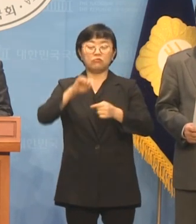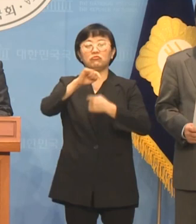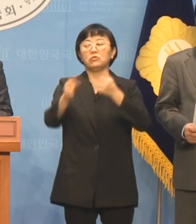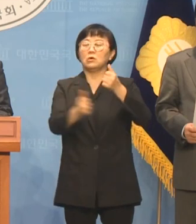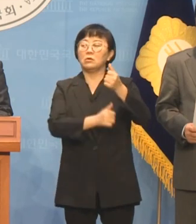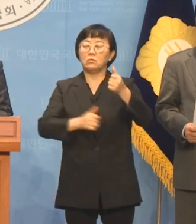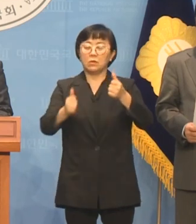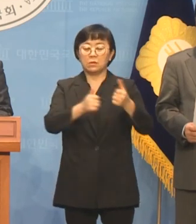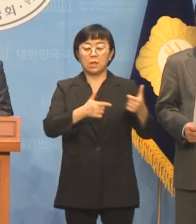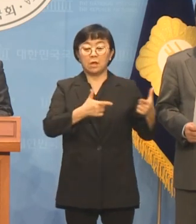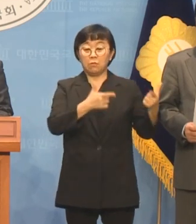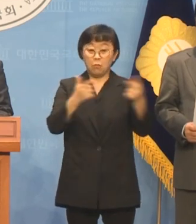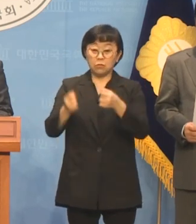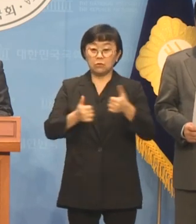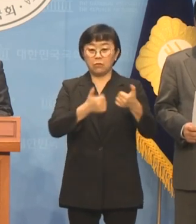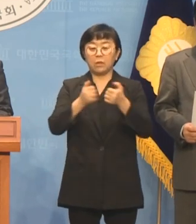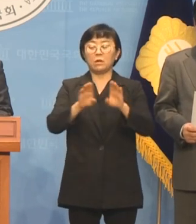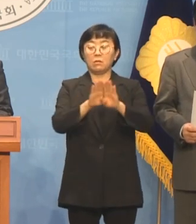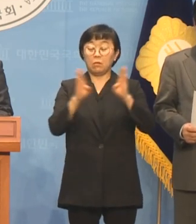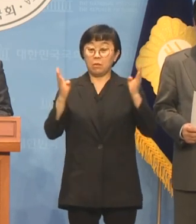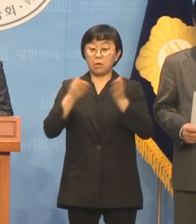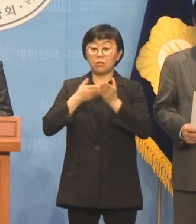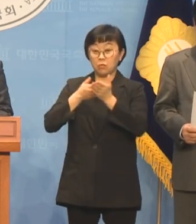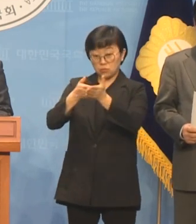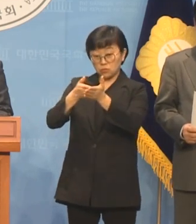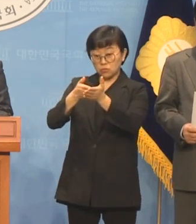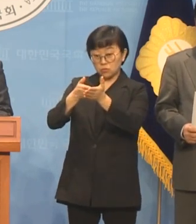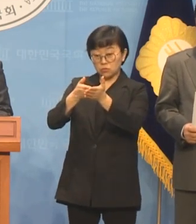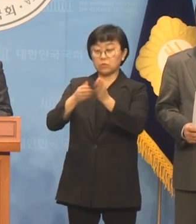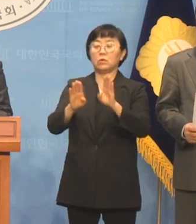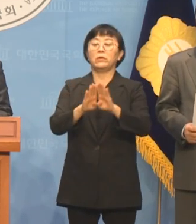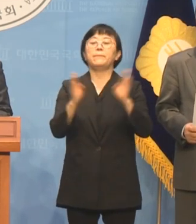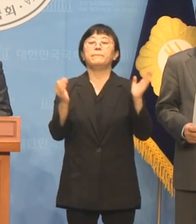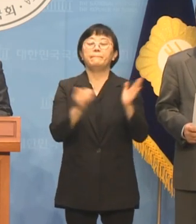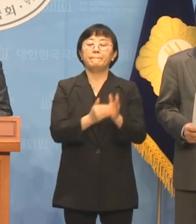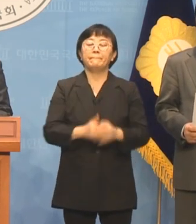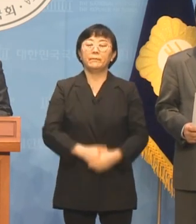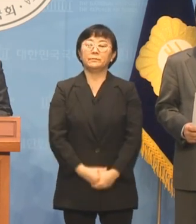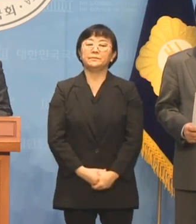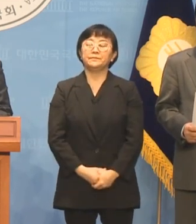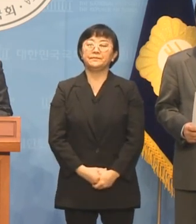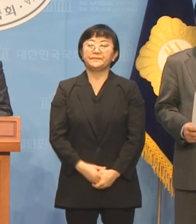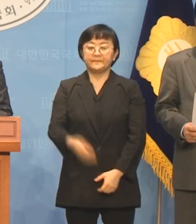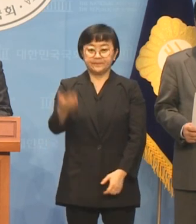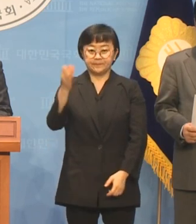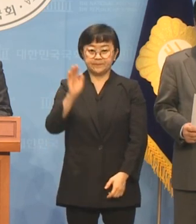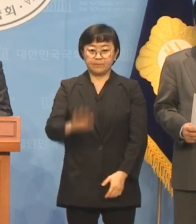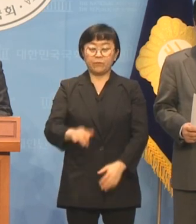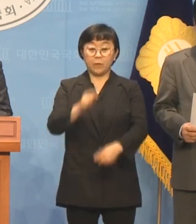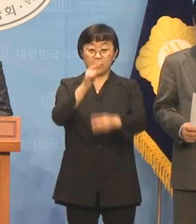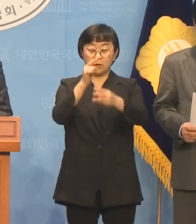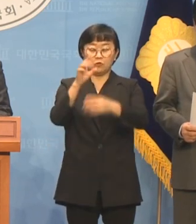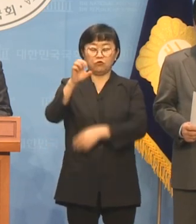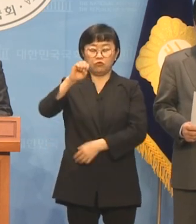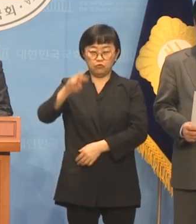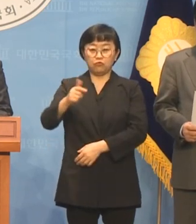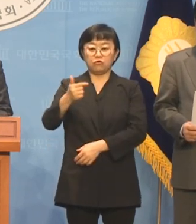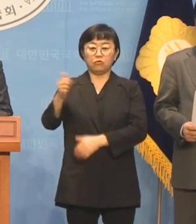운영위원회 전체 회의 개회 요구로 전체 회의를 열었습니다. 하지만 윤재옥